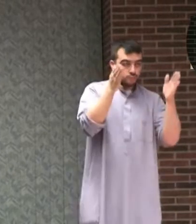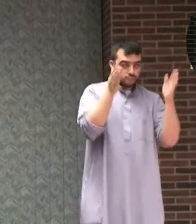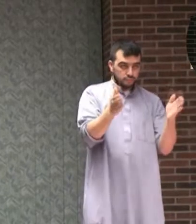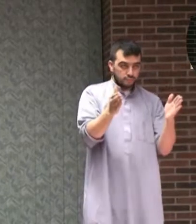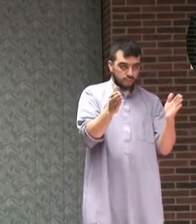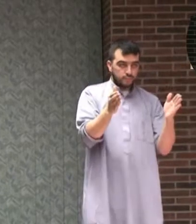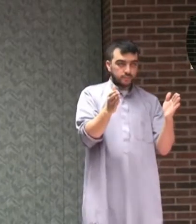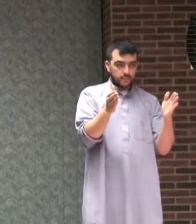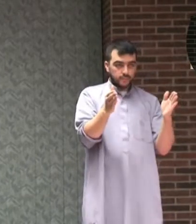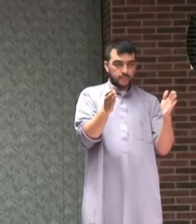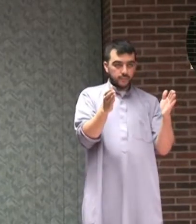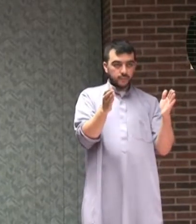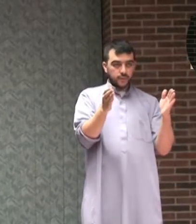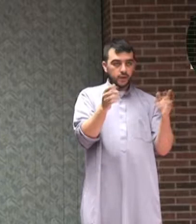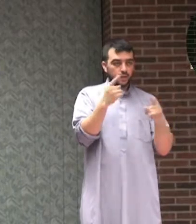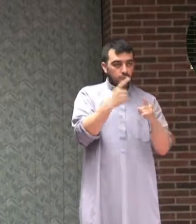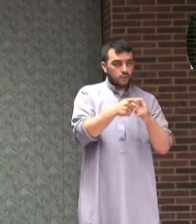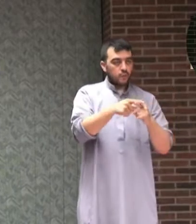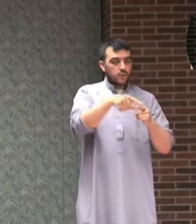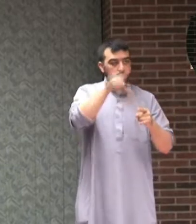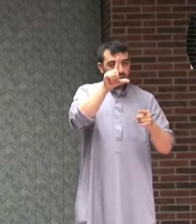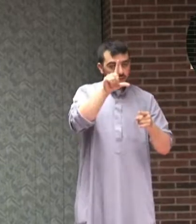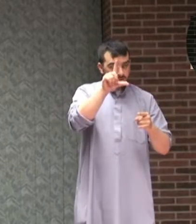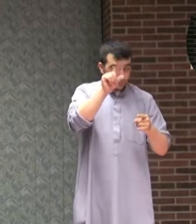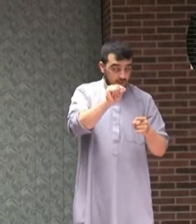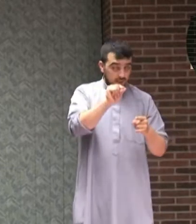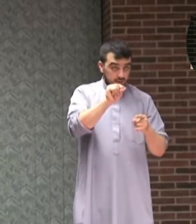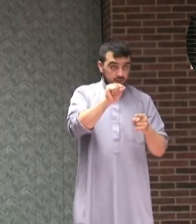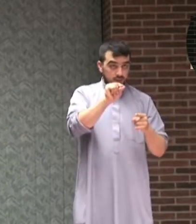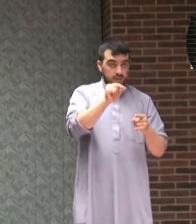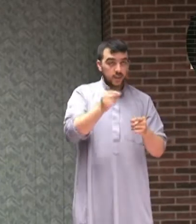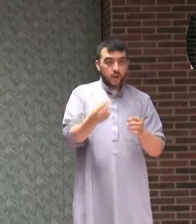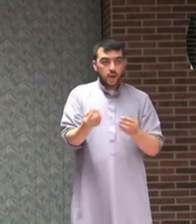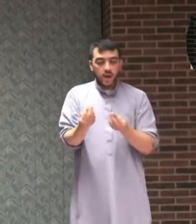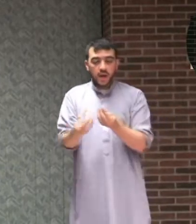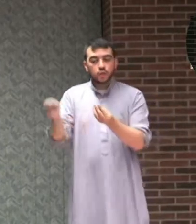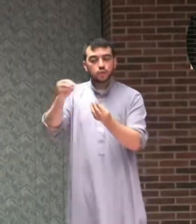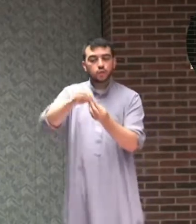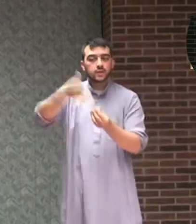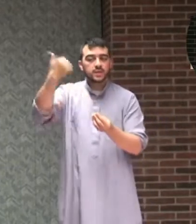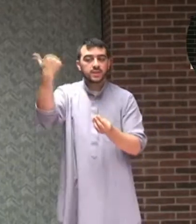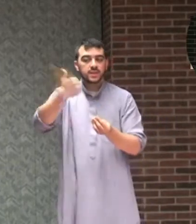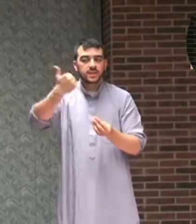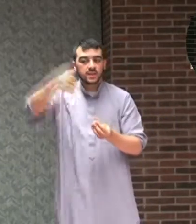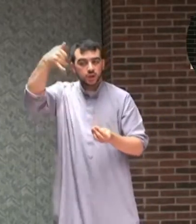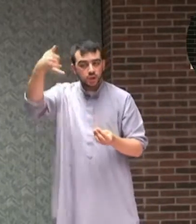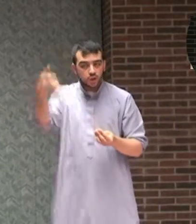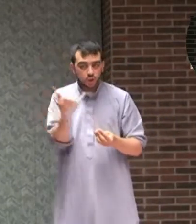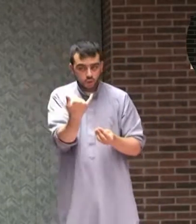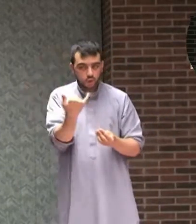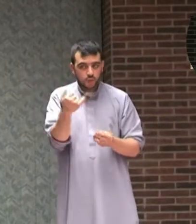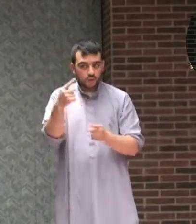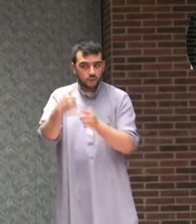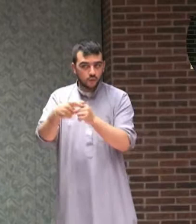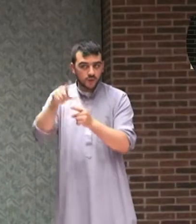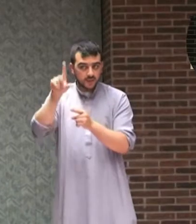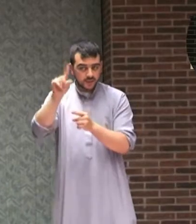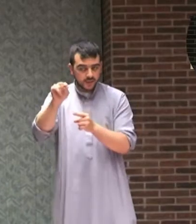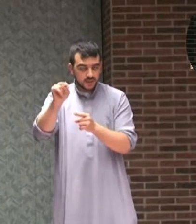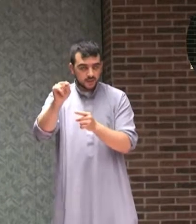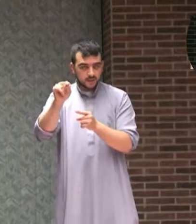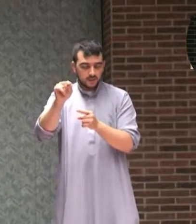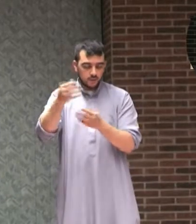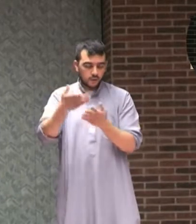Si vous ajoutez à cela les 6 jours de Shawwal, donc 6 fois 10, ça fait 60, n'est-ce